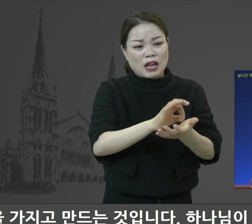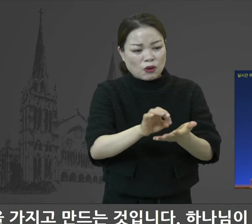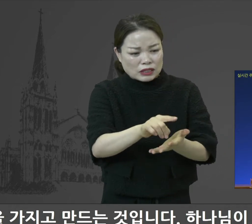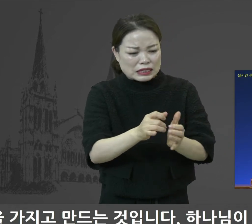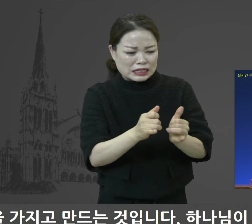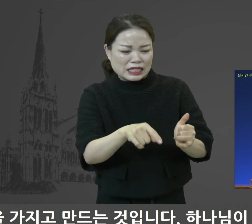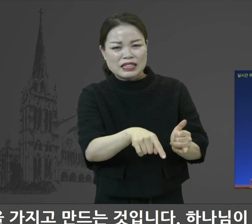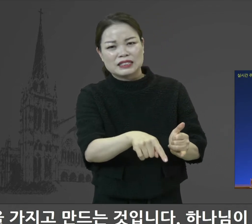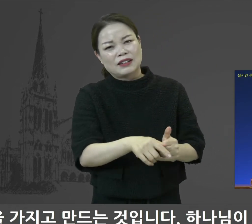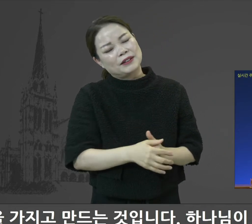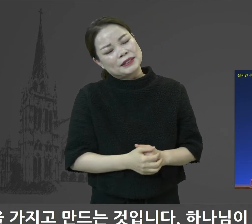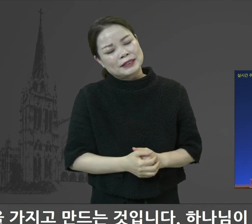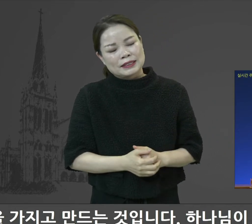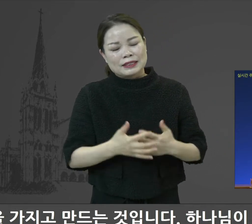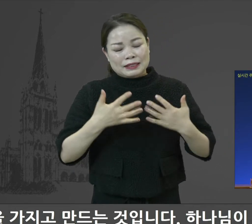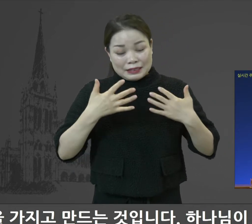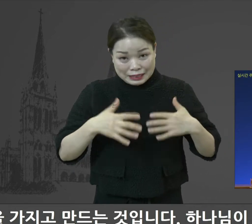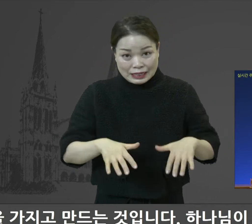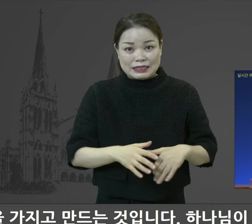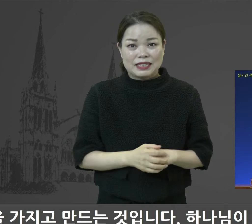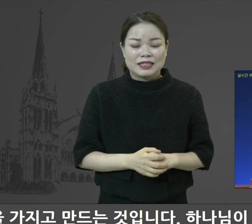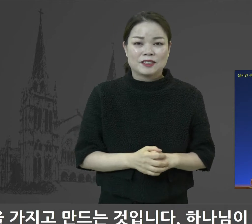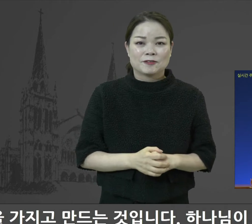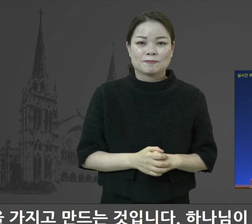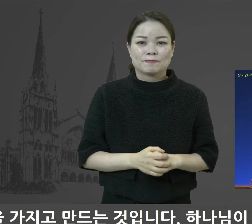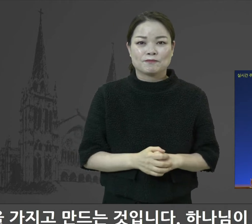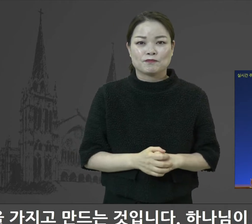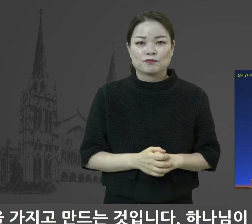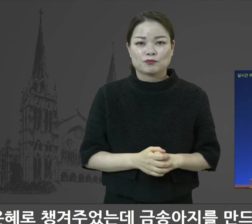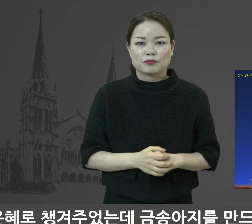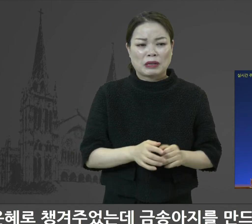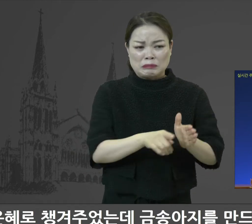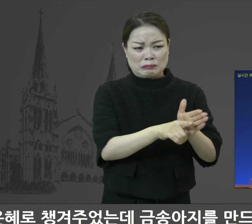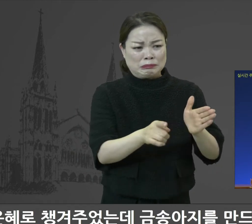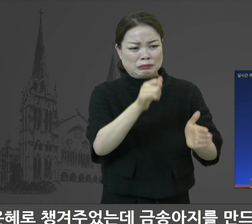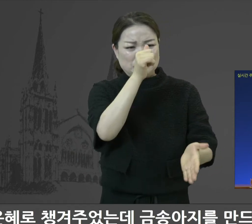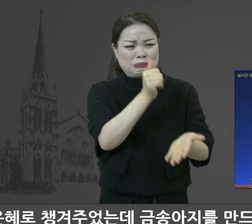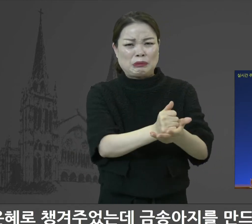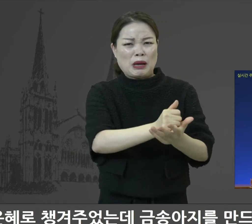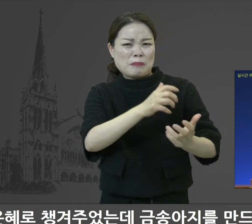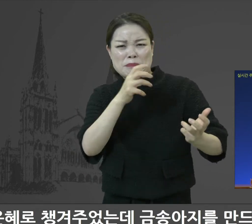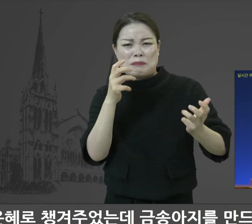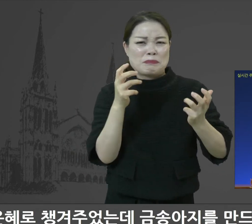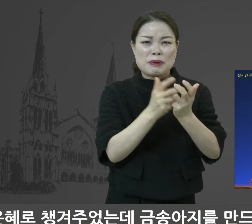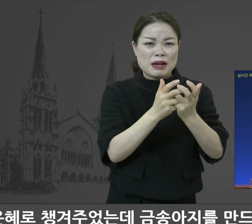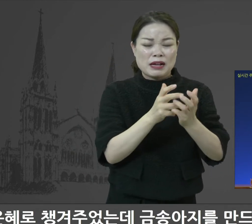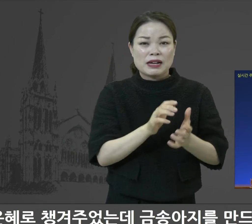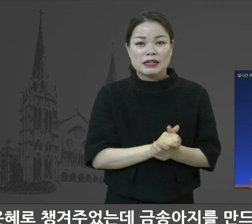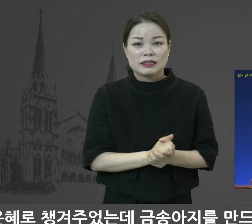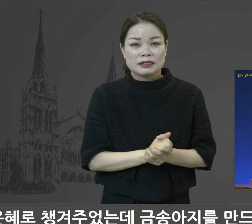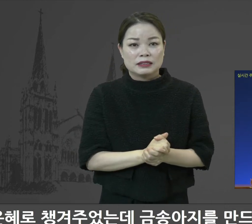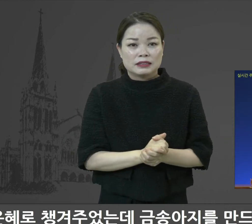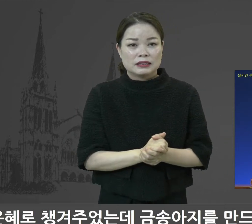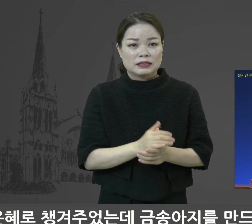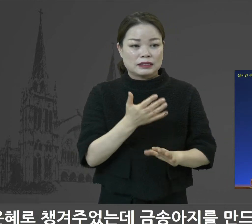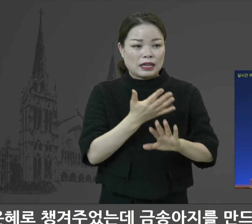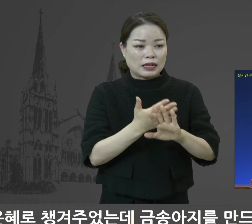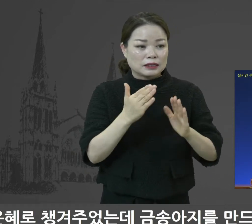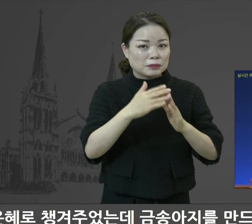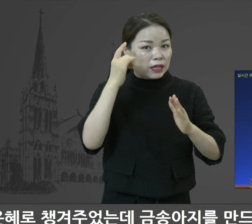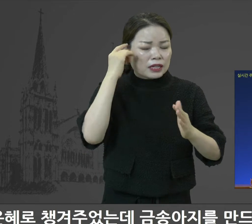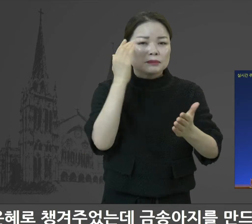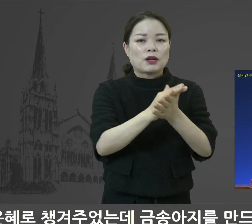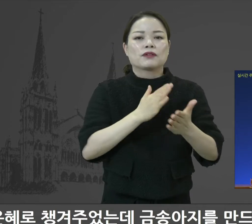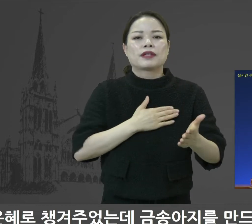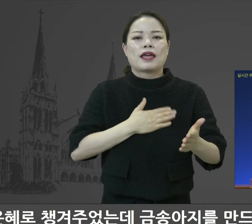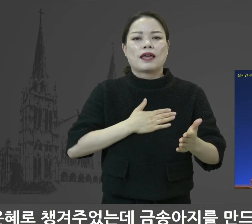인간이 이렇게 허약합니다. 인간이 이렇게 죄성이 많습니다. 이거 남의 집 얘기라고 생각하지 마시기